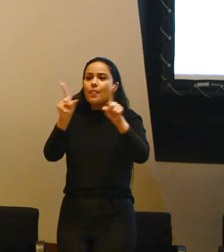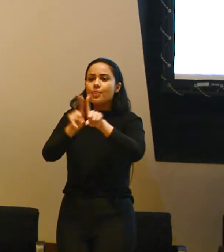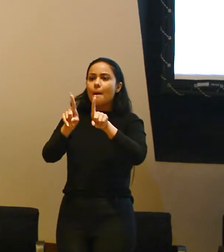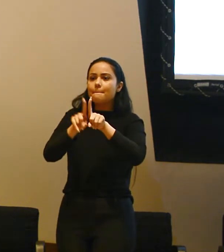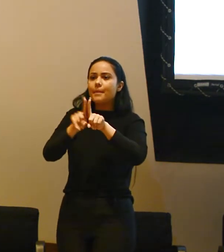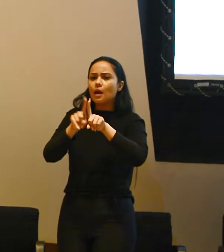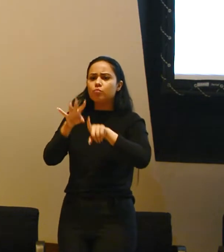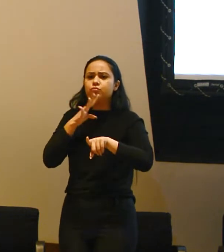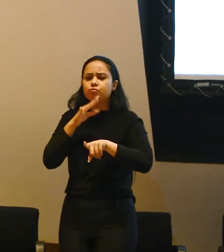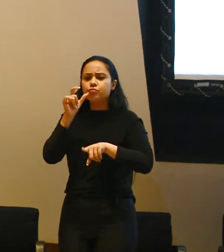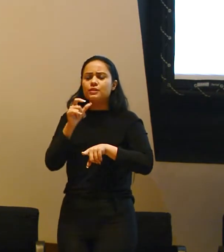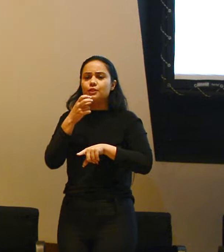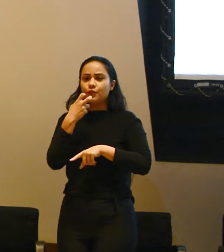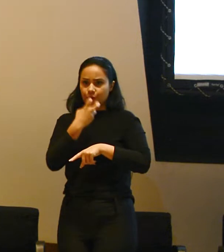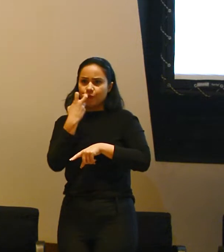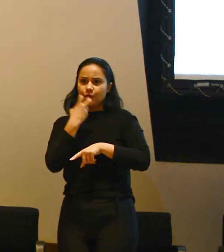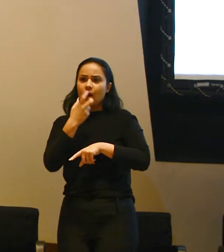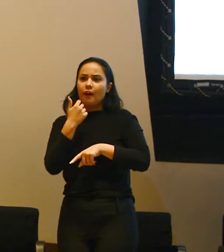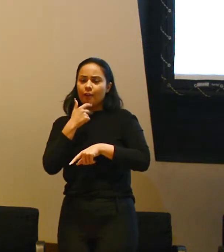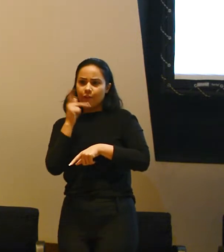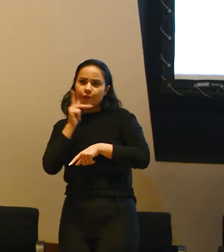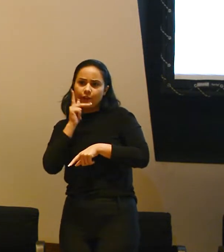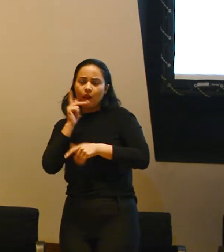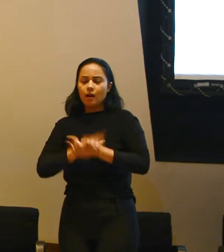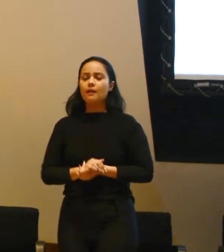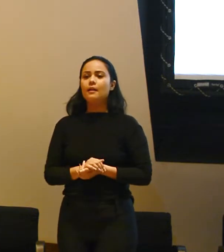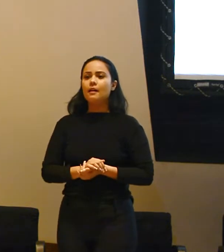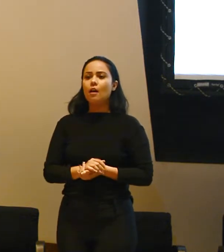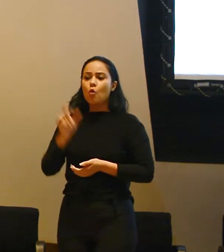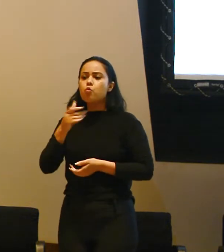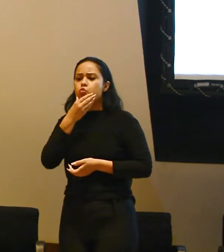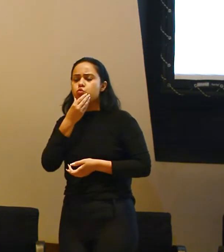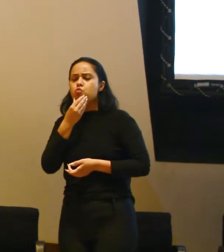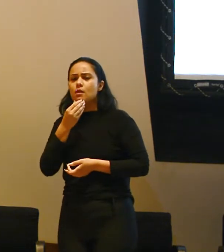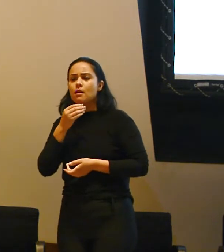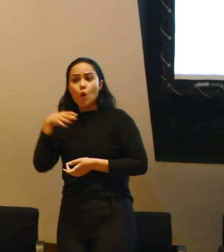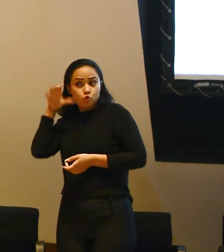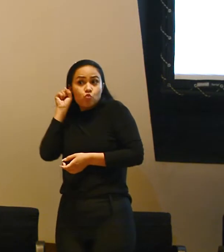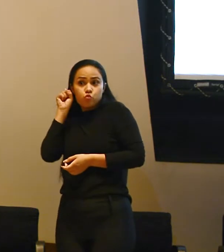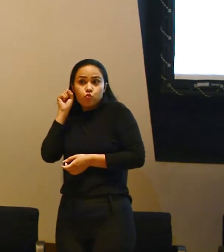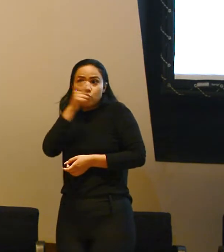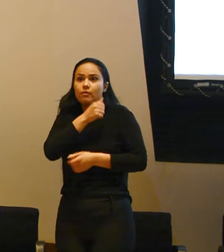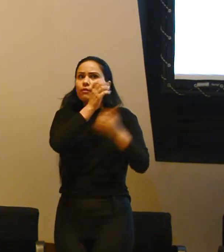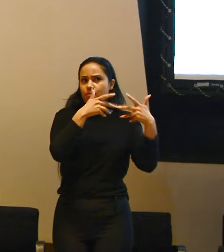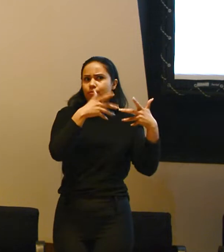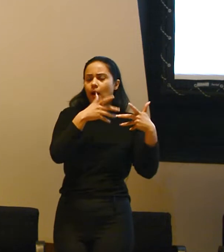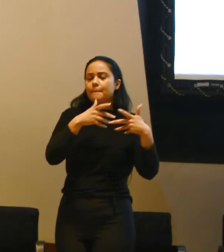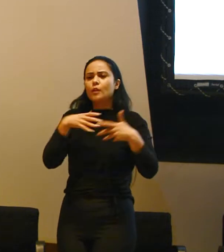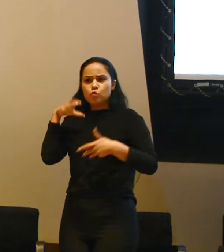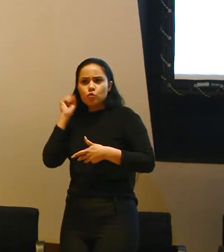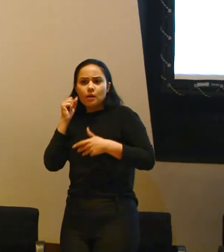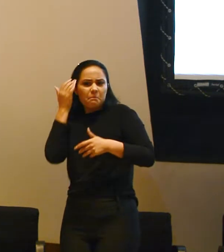sons de fala. Então, no vídeo do seu Arthur Taketomi, ele fala, eu escuto, mas eu não entendo. Então, o que a gente quer oferecer